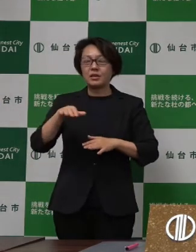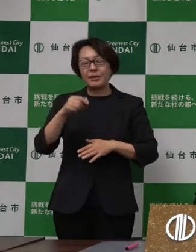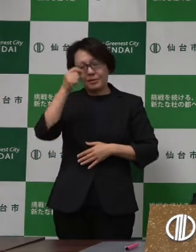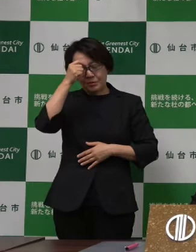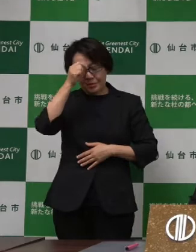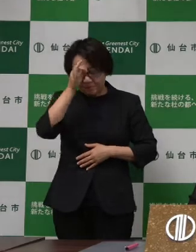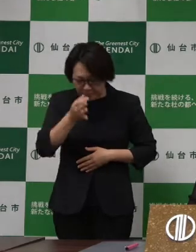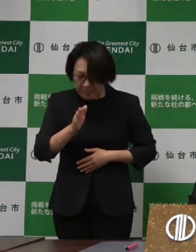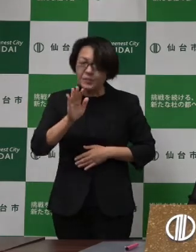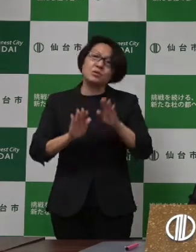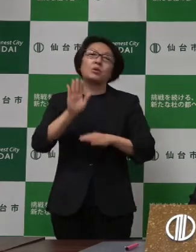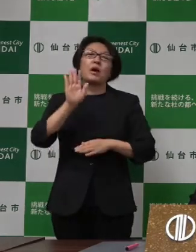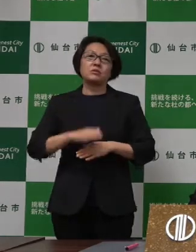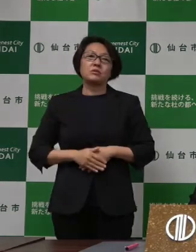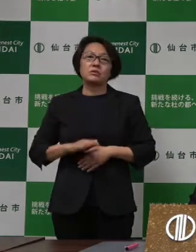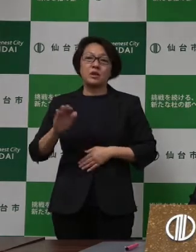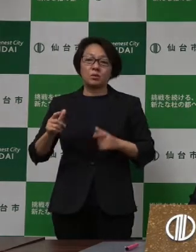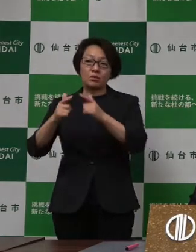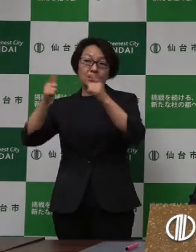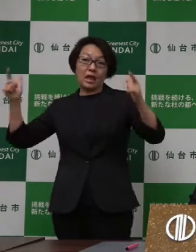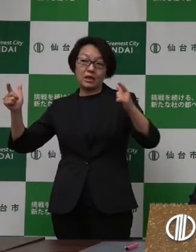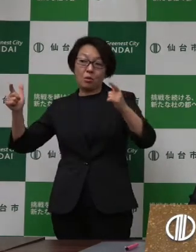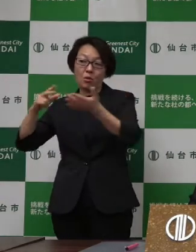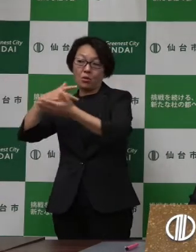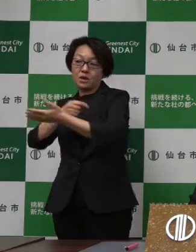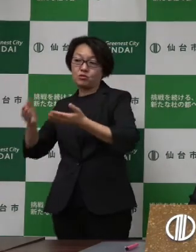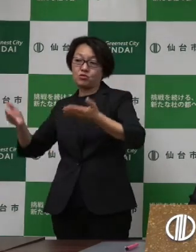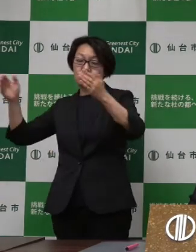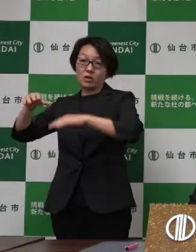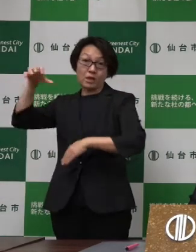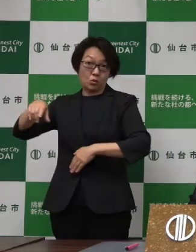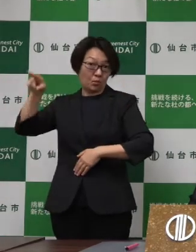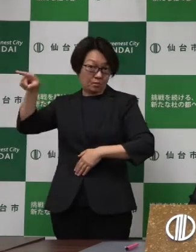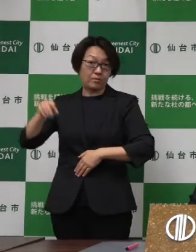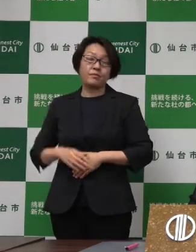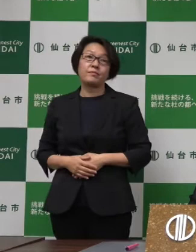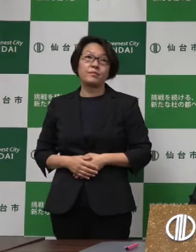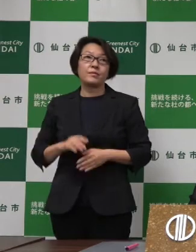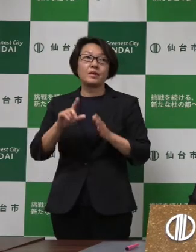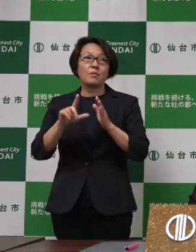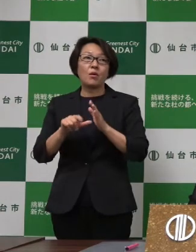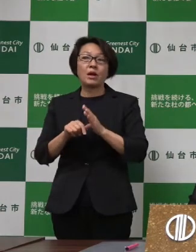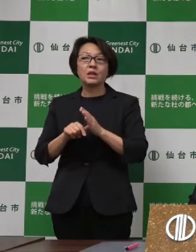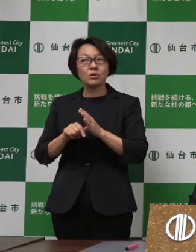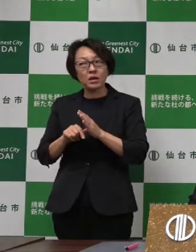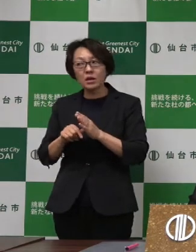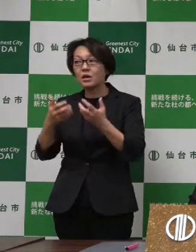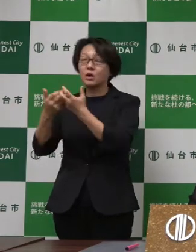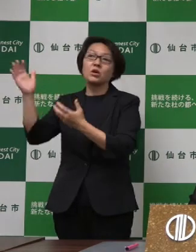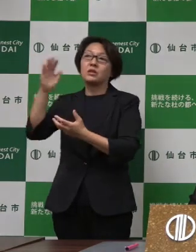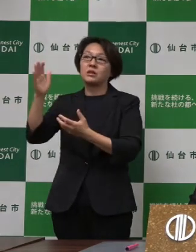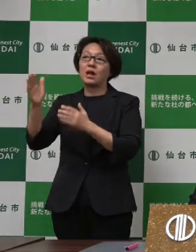。一方で大規模接種の会場ではまだ余裕もあるようでござい